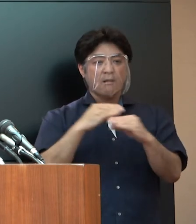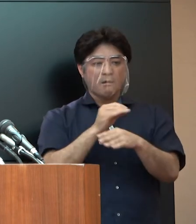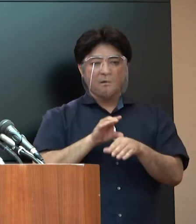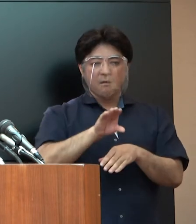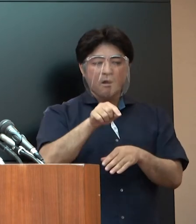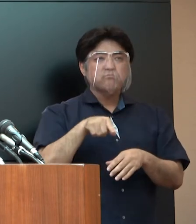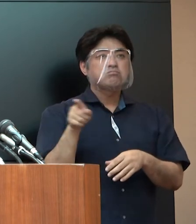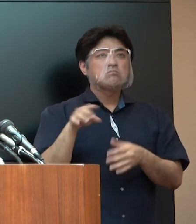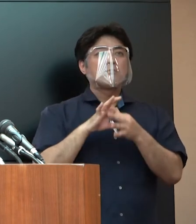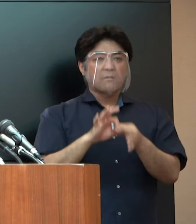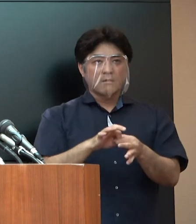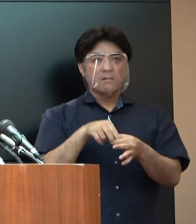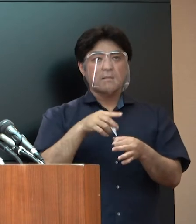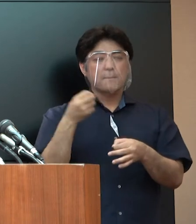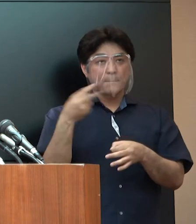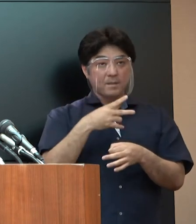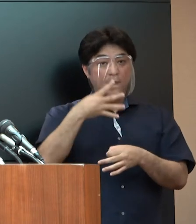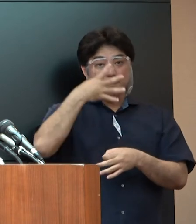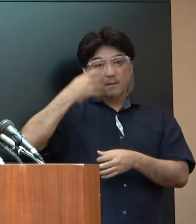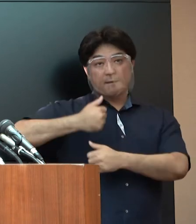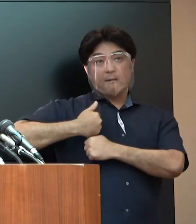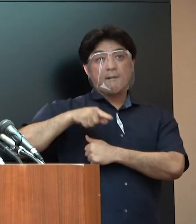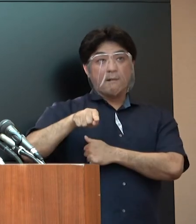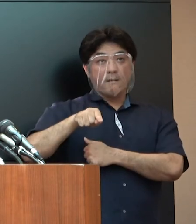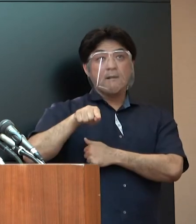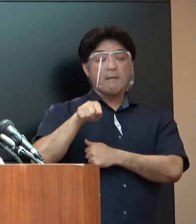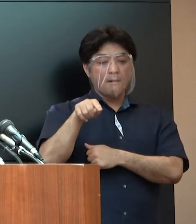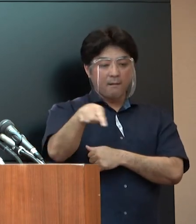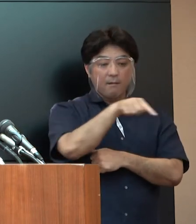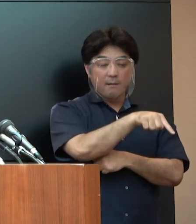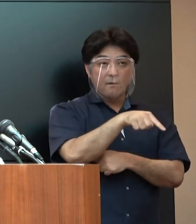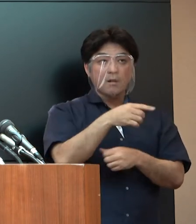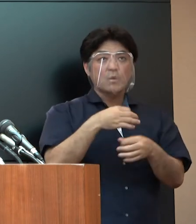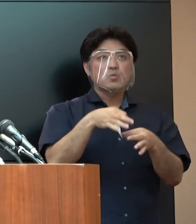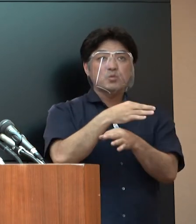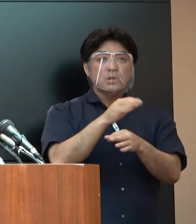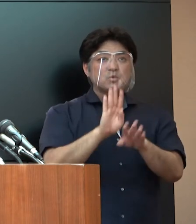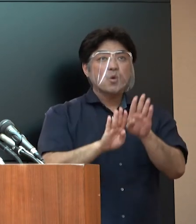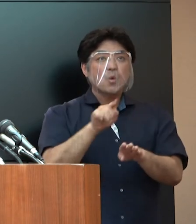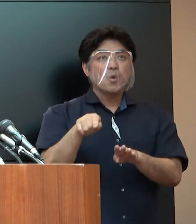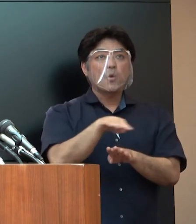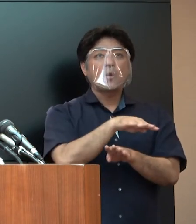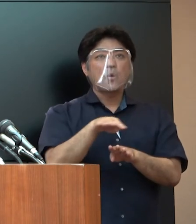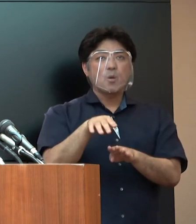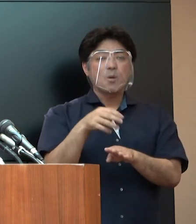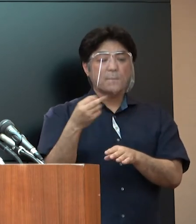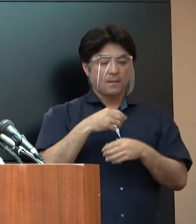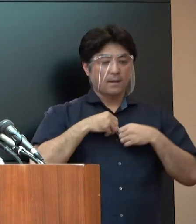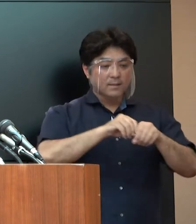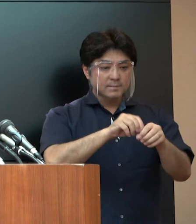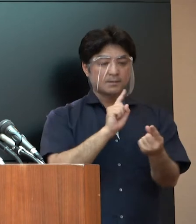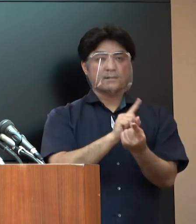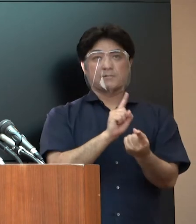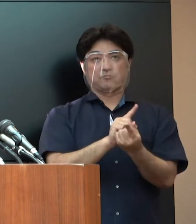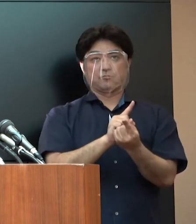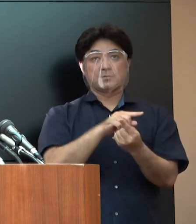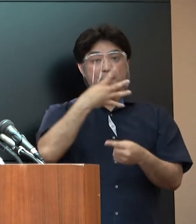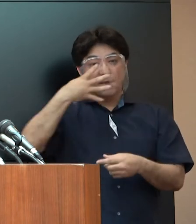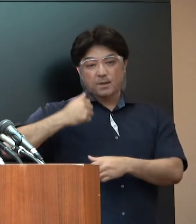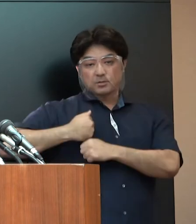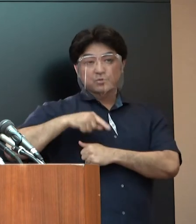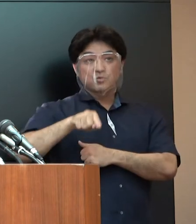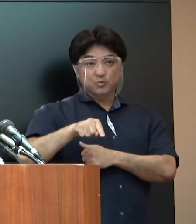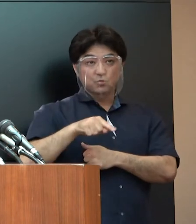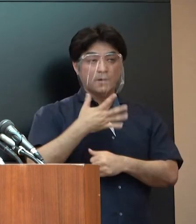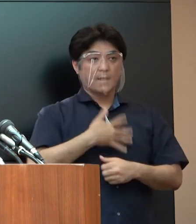度米軍に対して両基地の運用状況について確認するとともに、感染対策として米軍が実施する